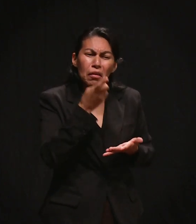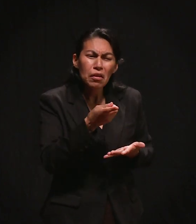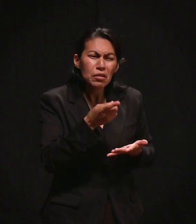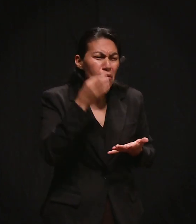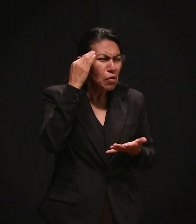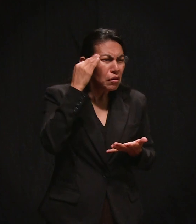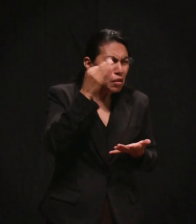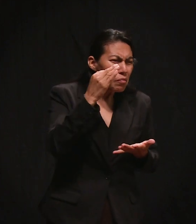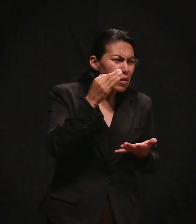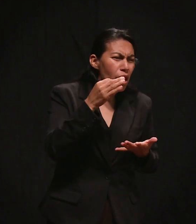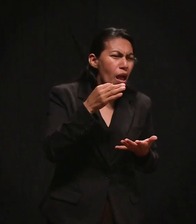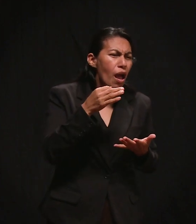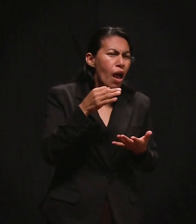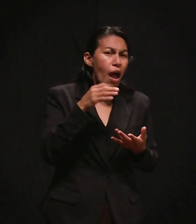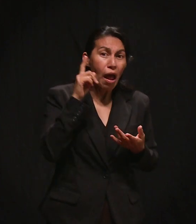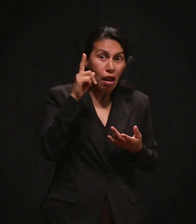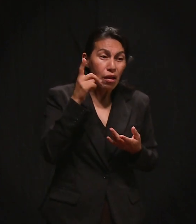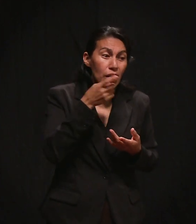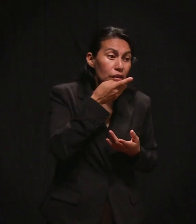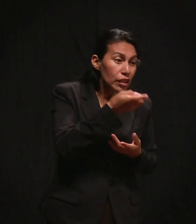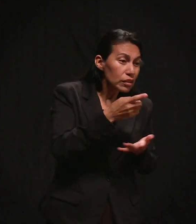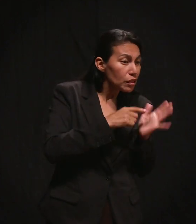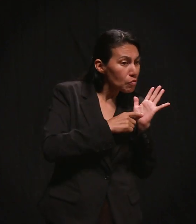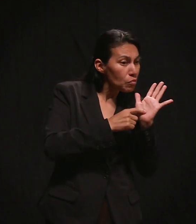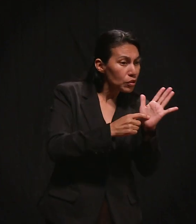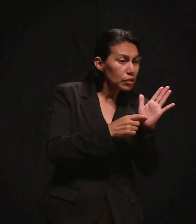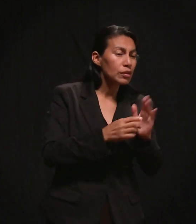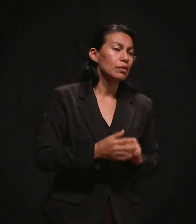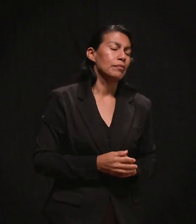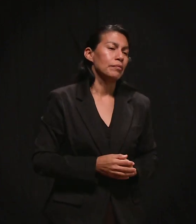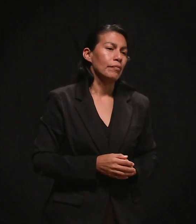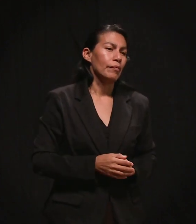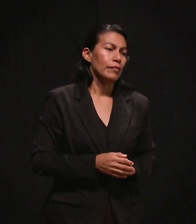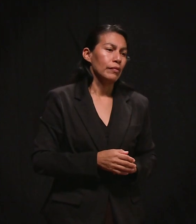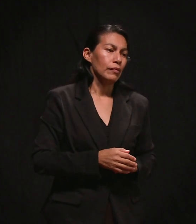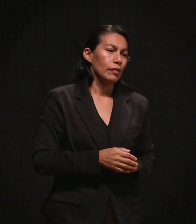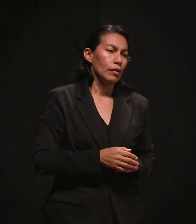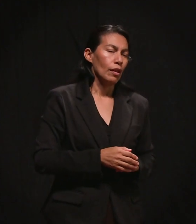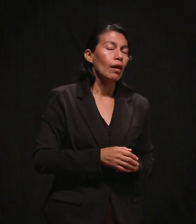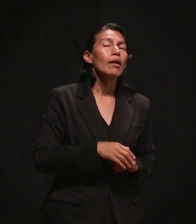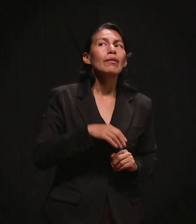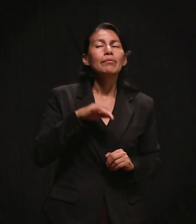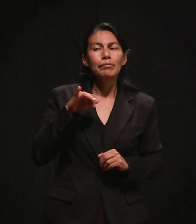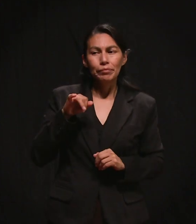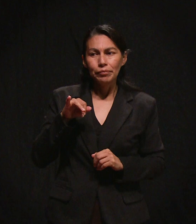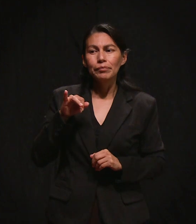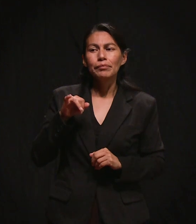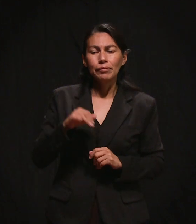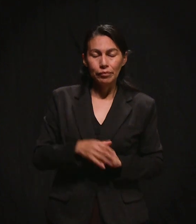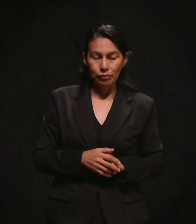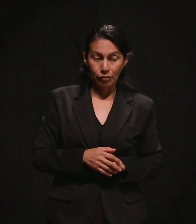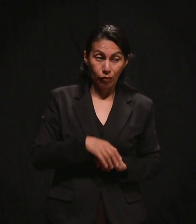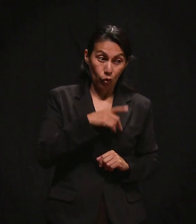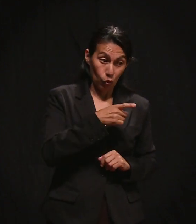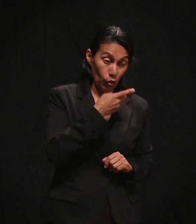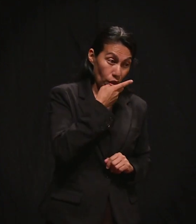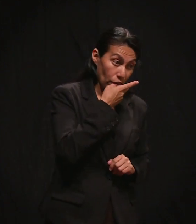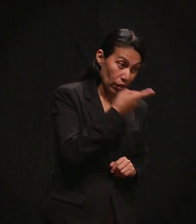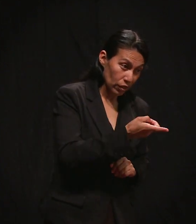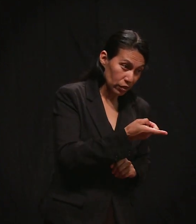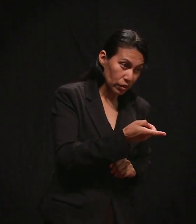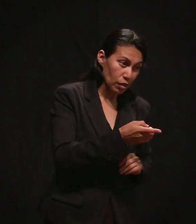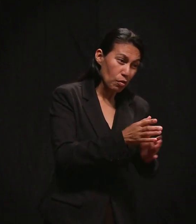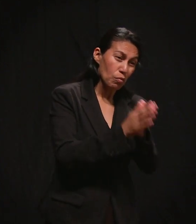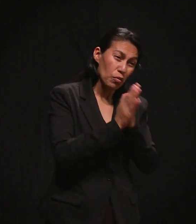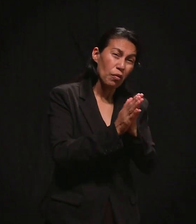en que normalmente él habla a través de sus agentes. Sí. Y tú le dijiste, yo quiero escuchar tu voz